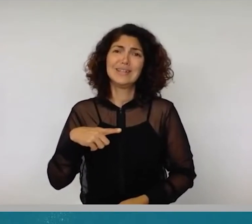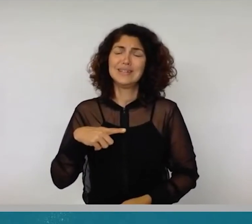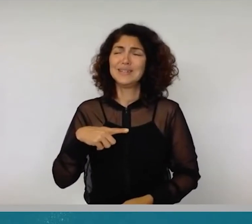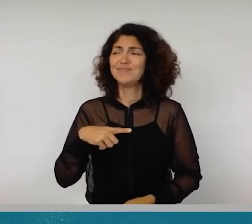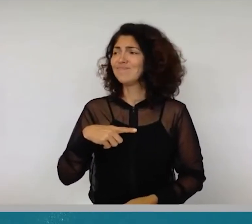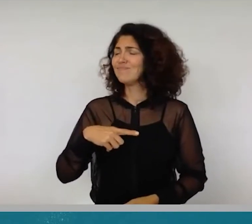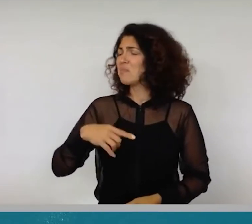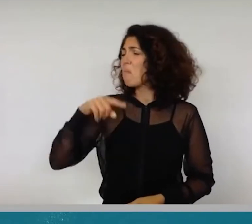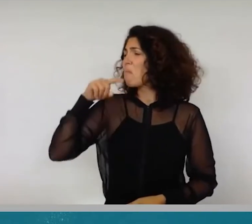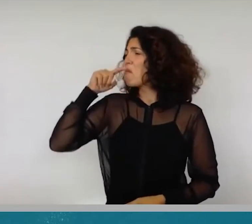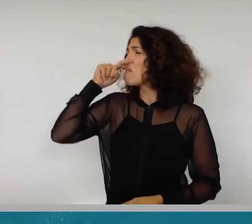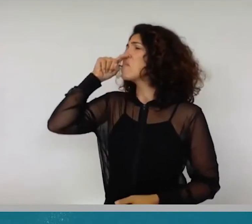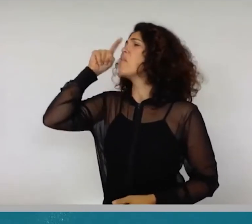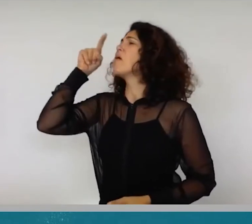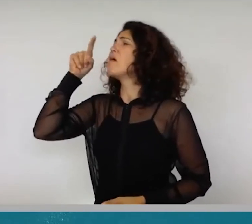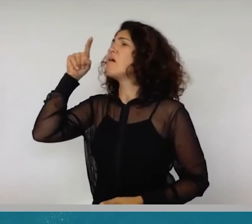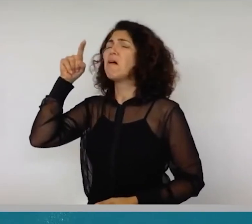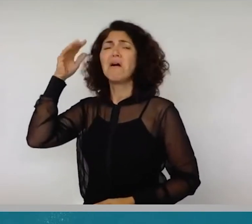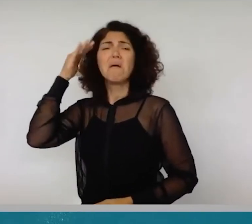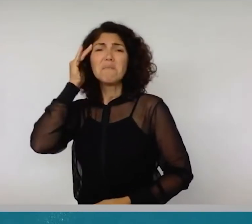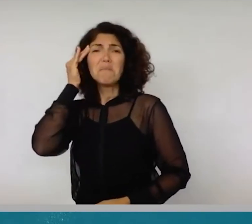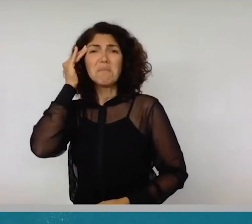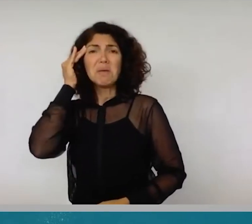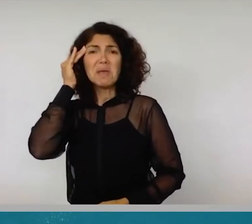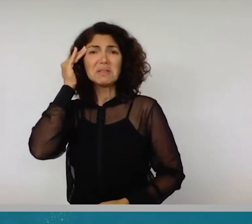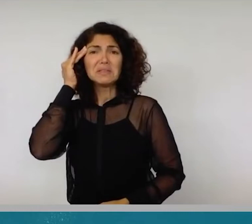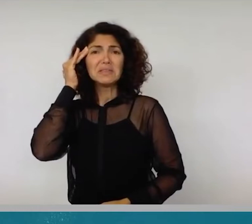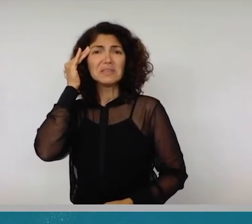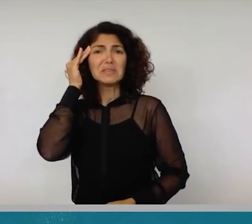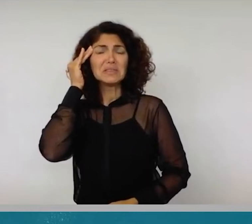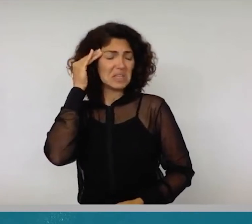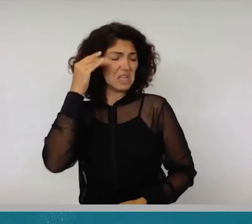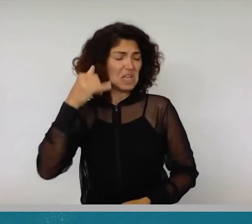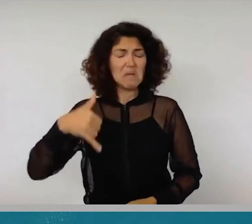alguma coisa. Irmãos, nós não somos nada.